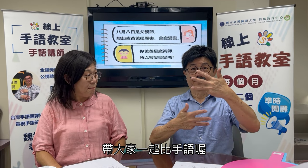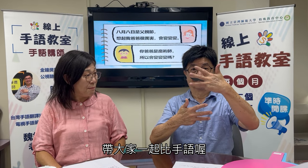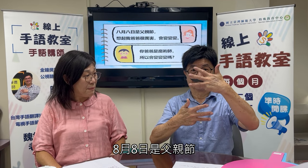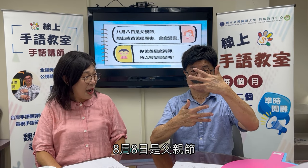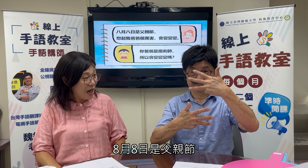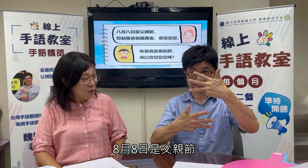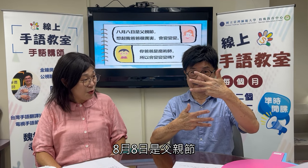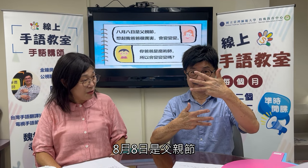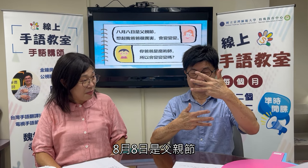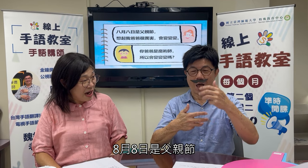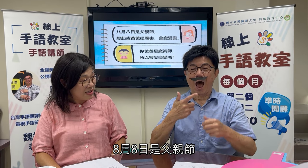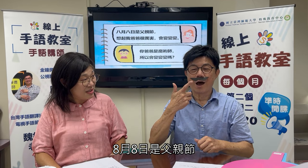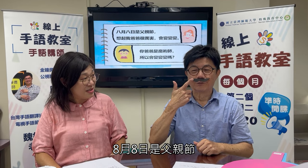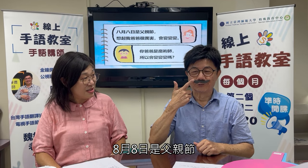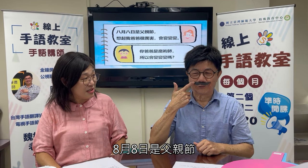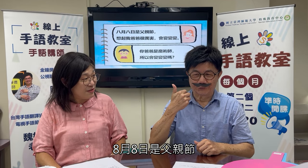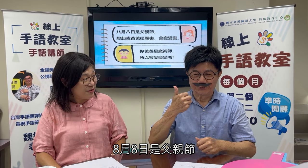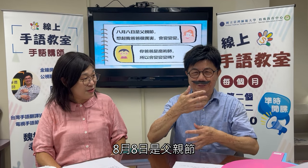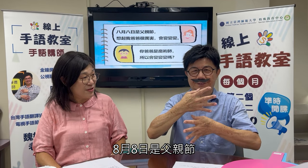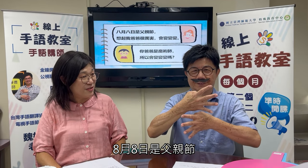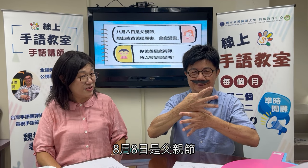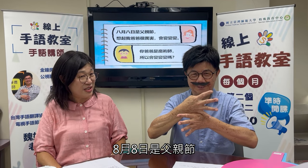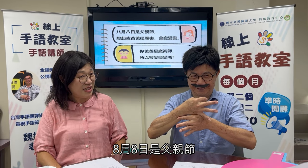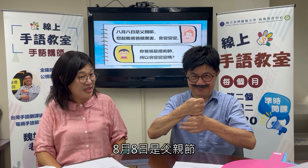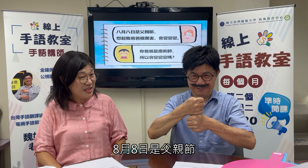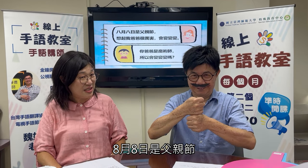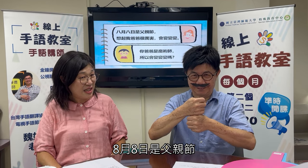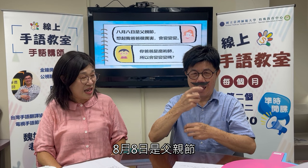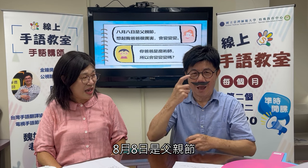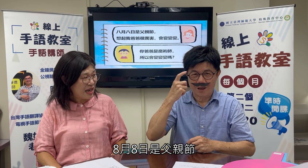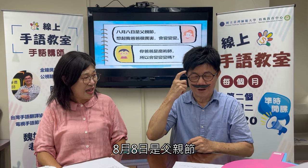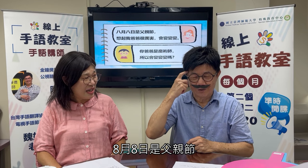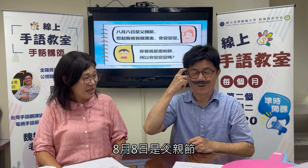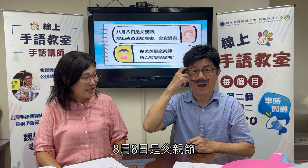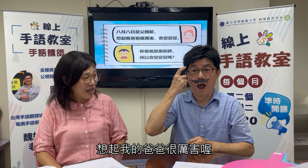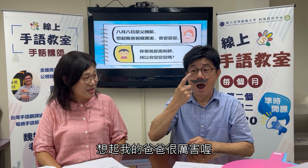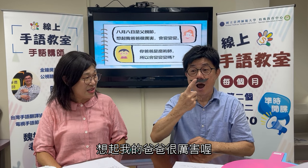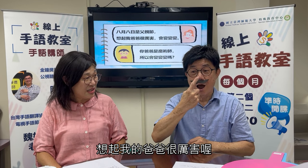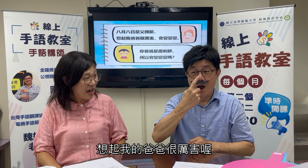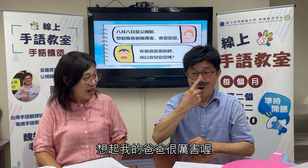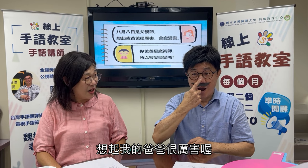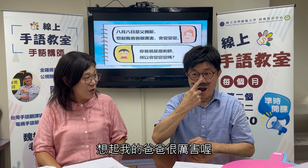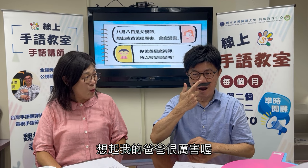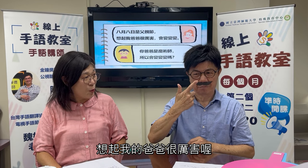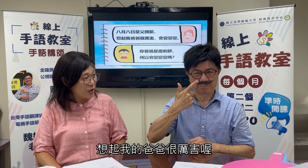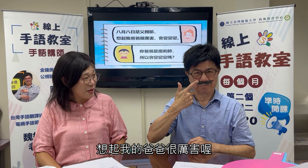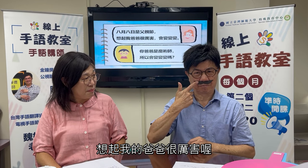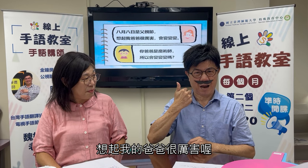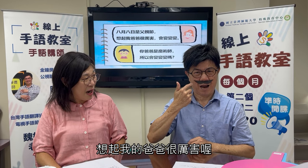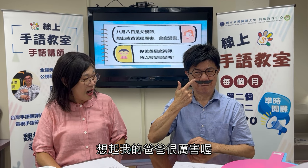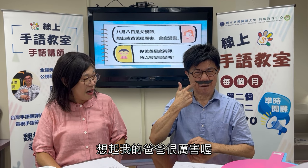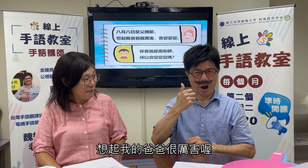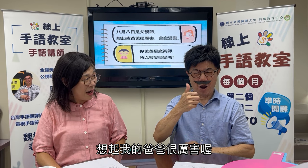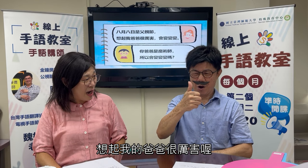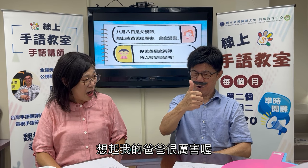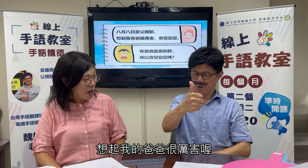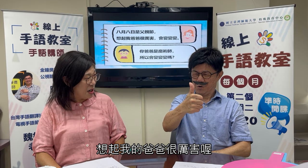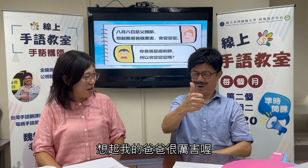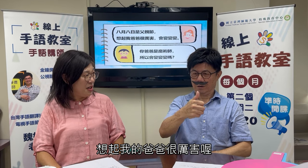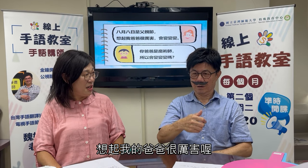八月八日是父亲节，想起啊，我的爸爸很厉害